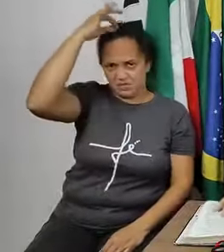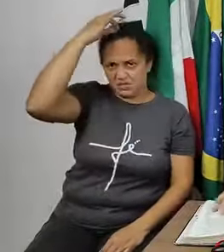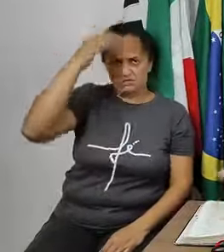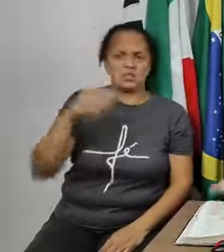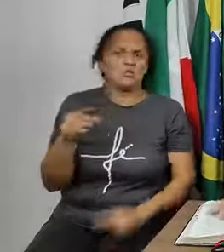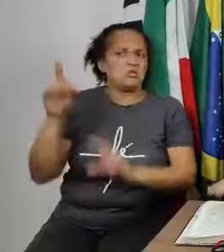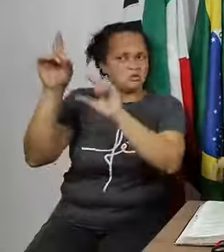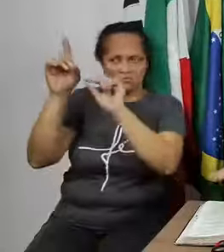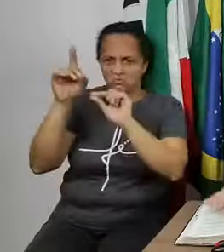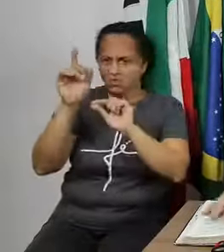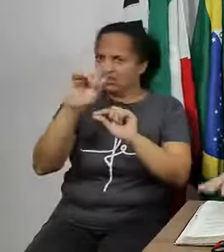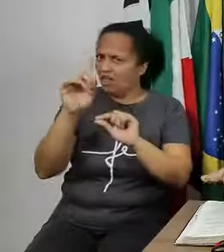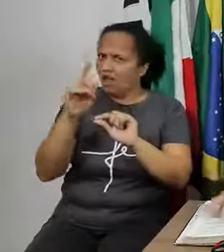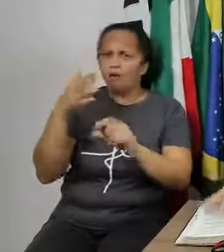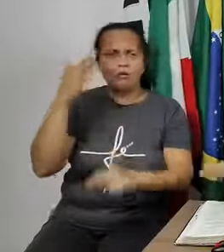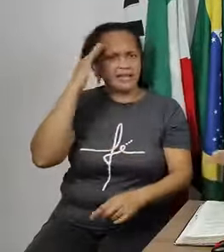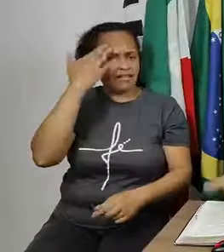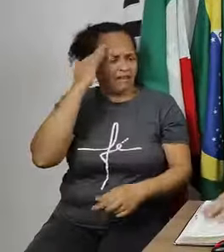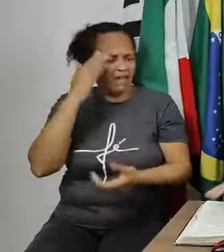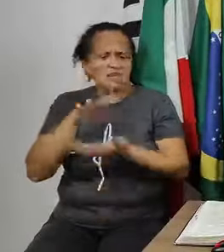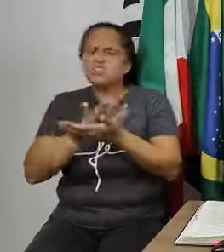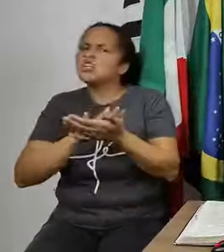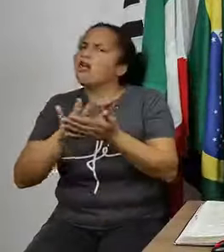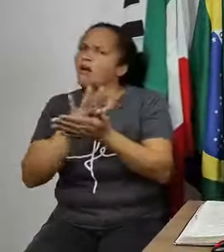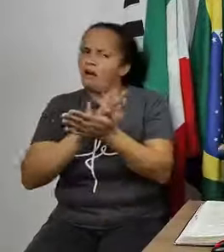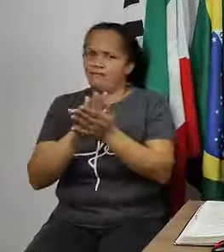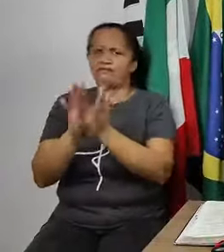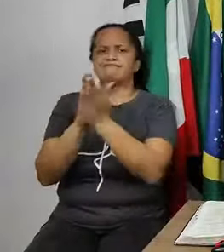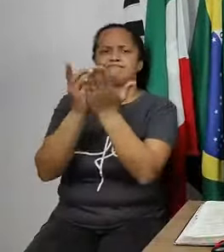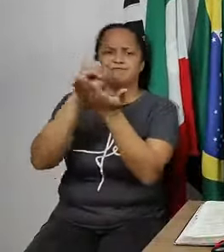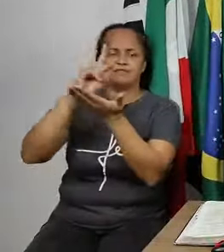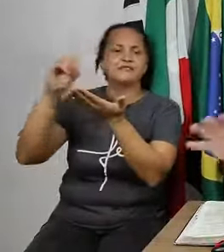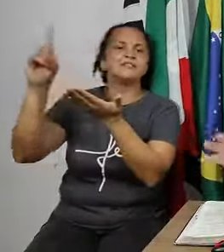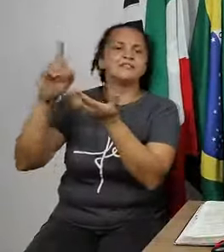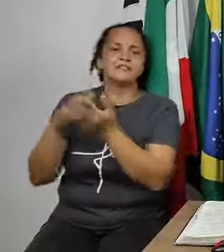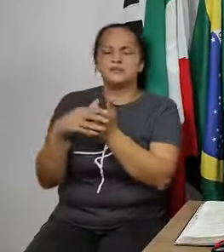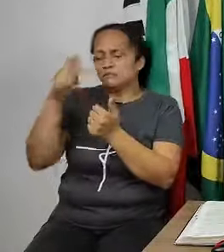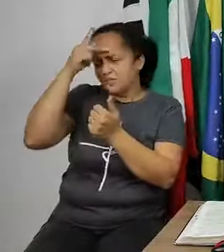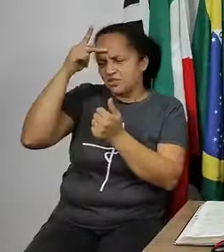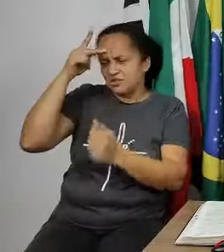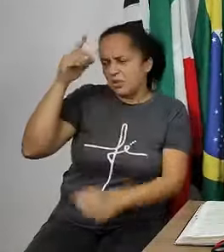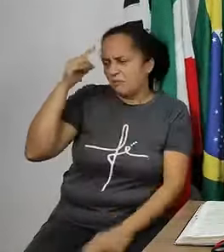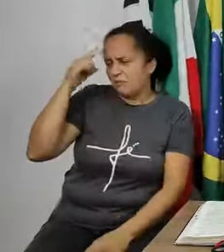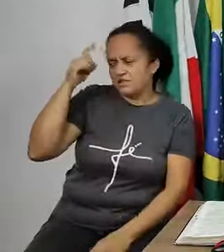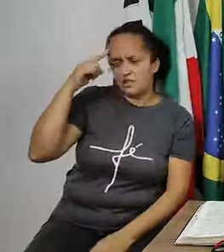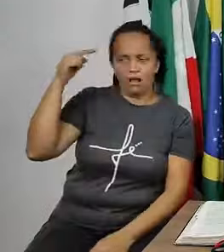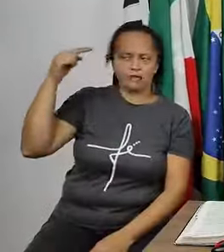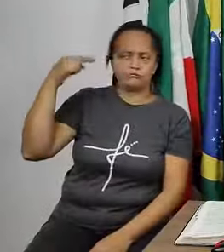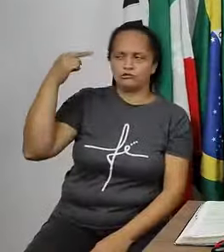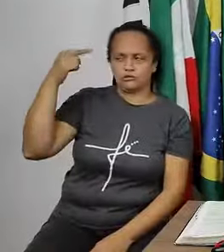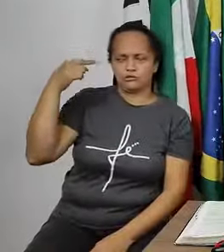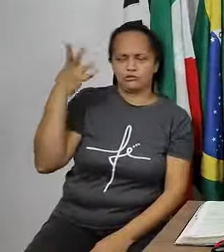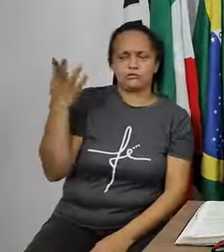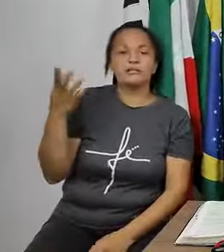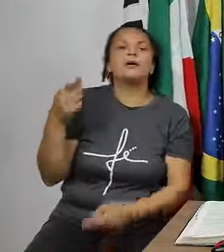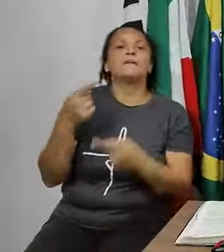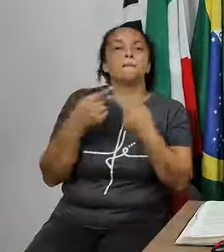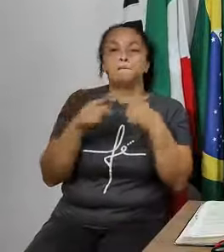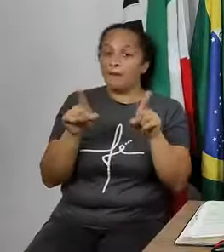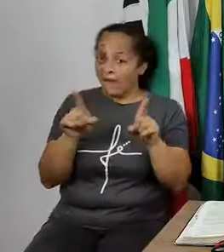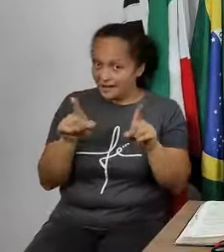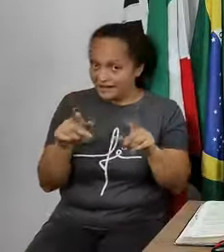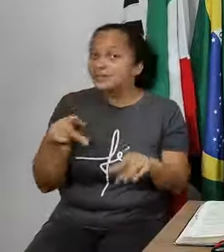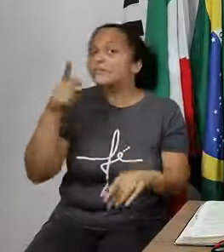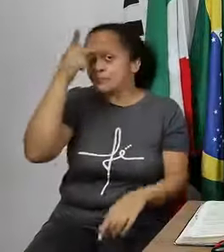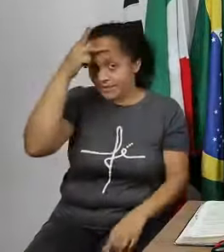as coisas espirituais, as coisas de Deus. Para ele é loucura. Ele diz, porém o homem